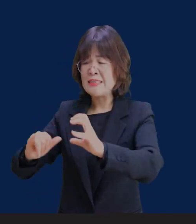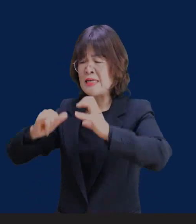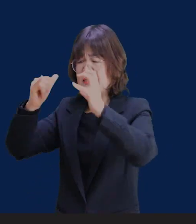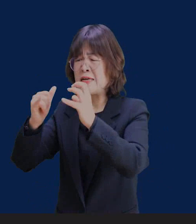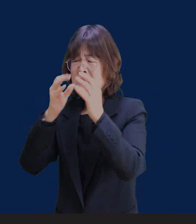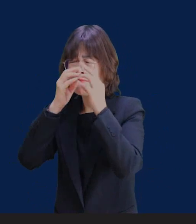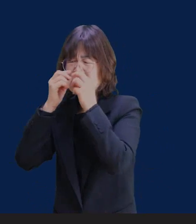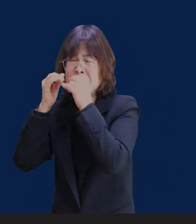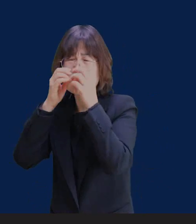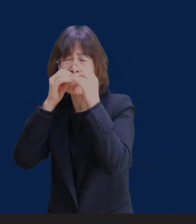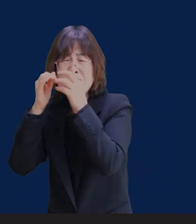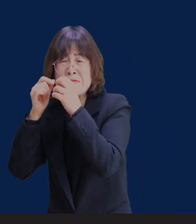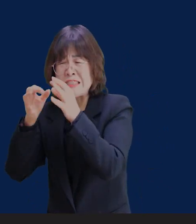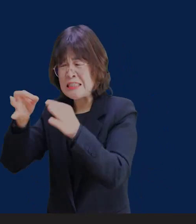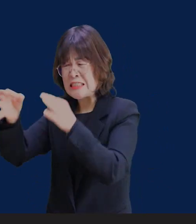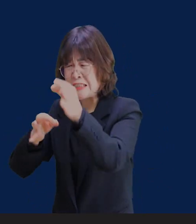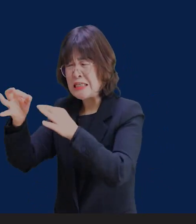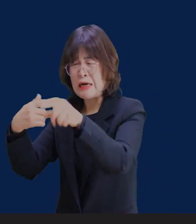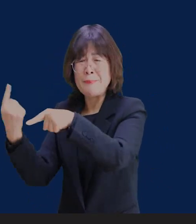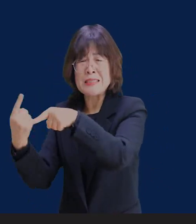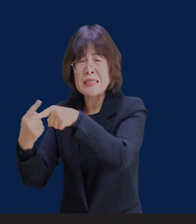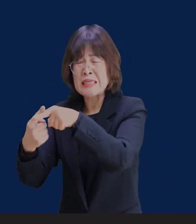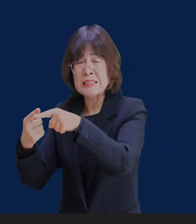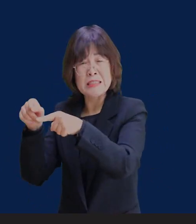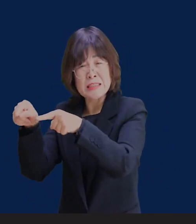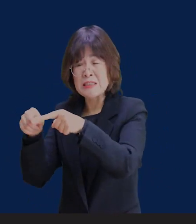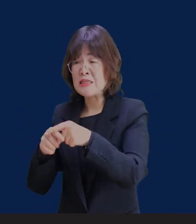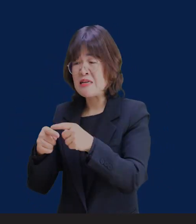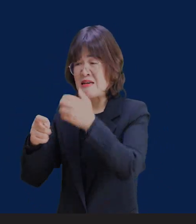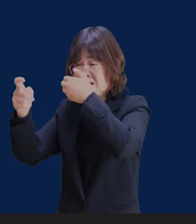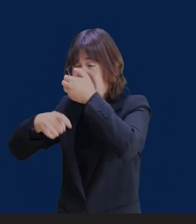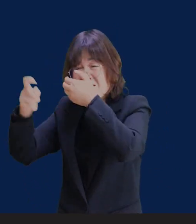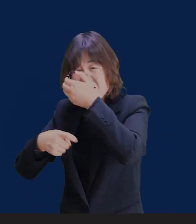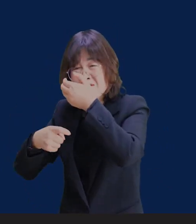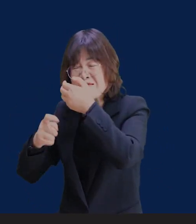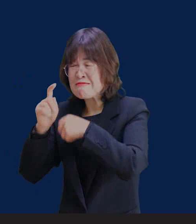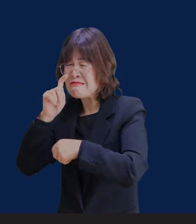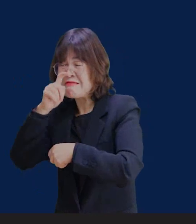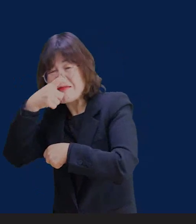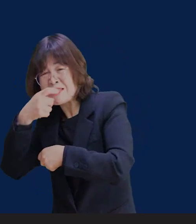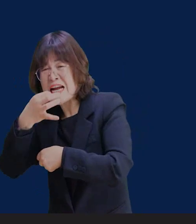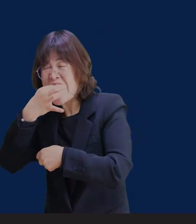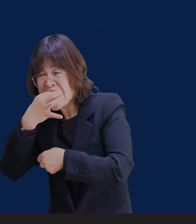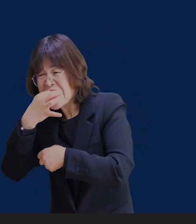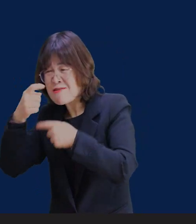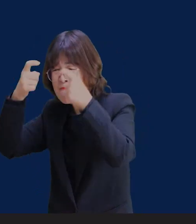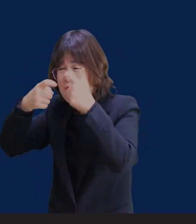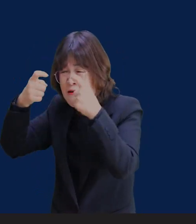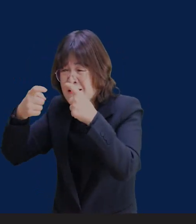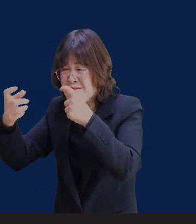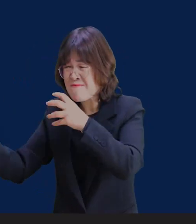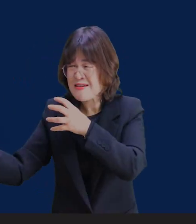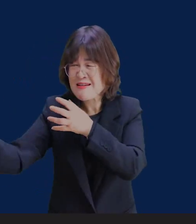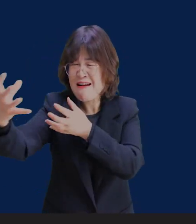이와 반대로 세상의 온갖 잡다한 것들이 마치 시장 바닥과 같은 상황들이, 강도의 소굴 같은 것들이